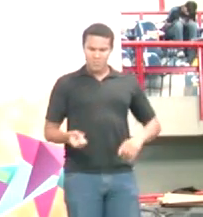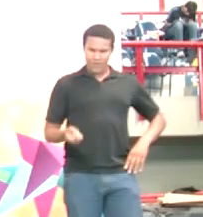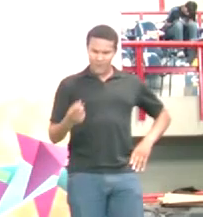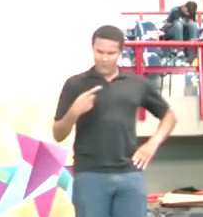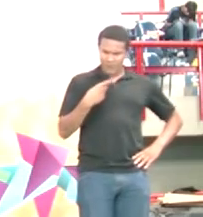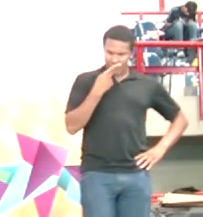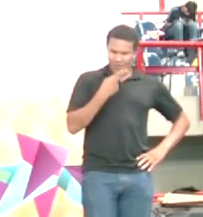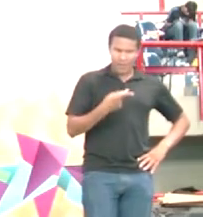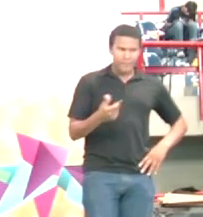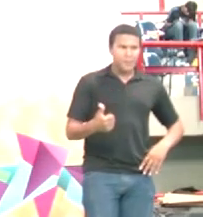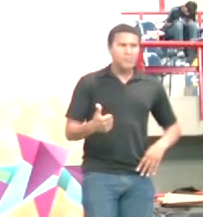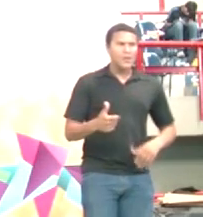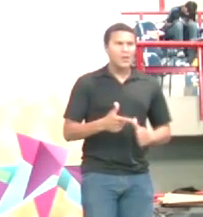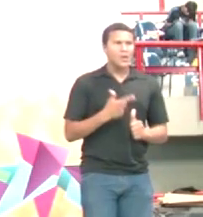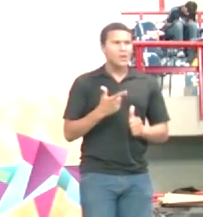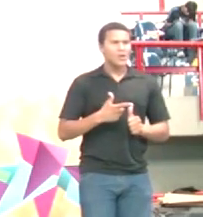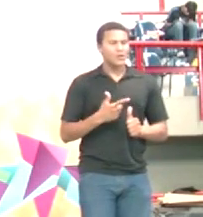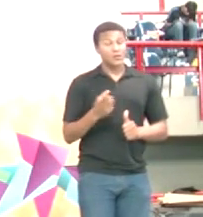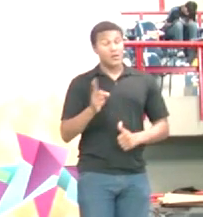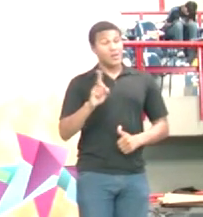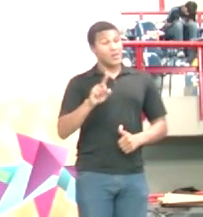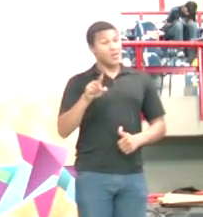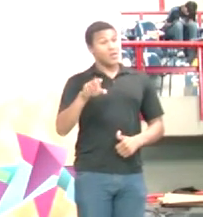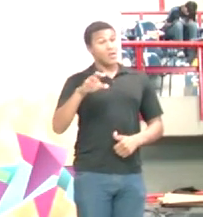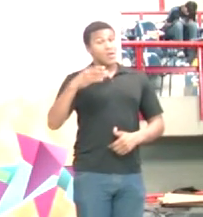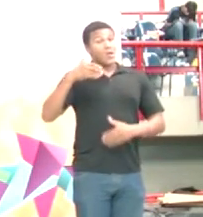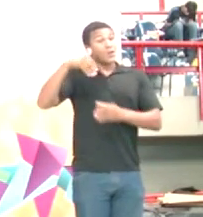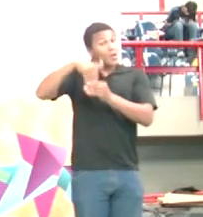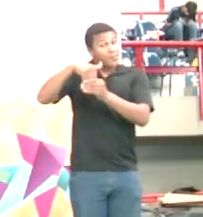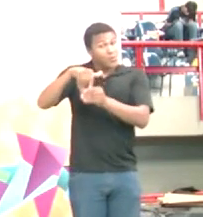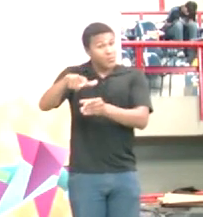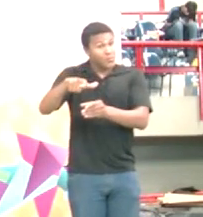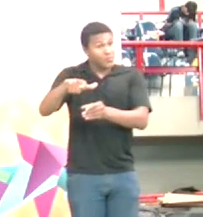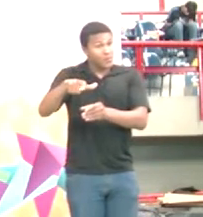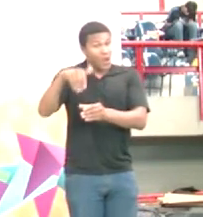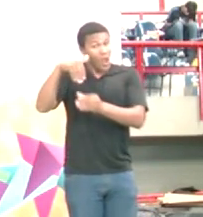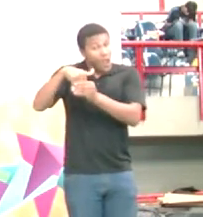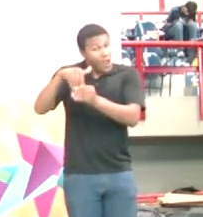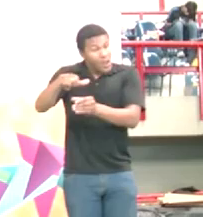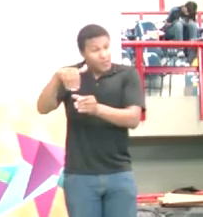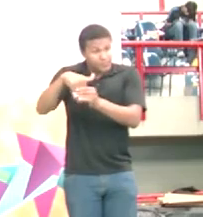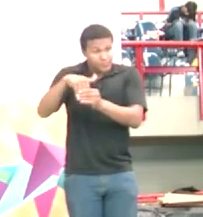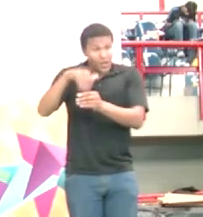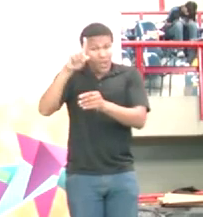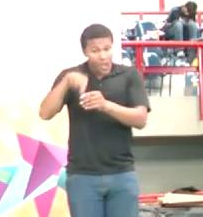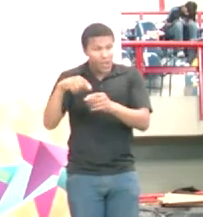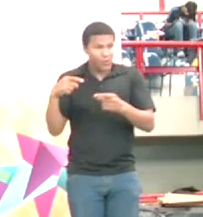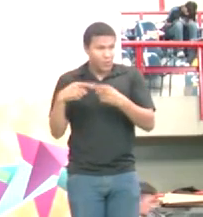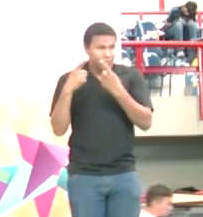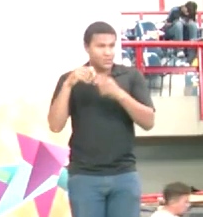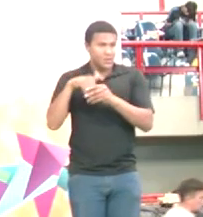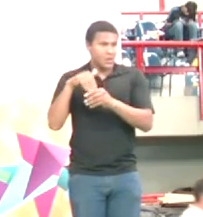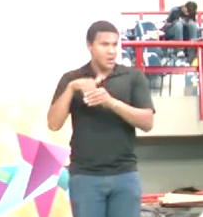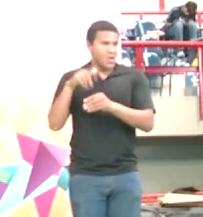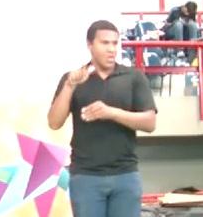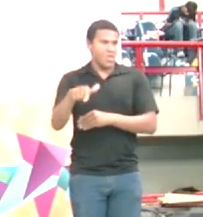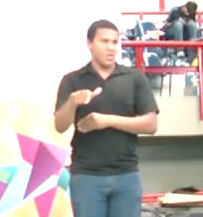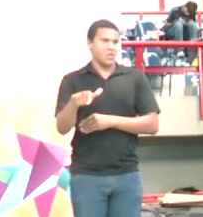da República. Esta é a primeira da República.